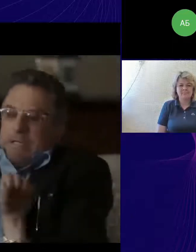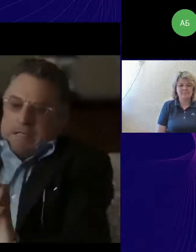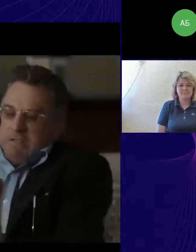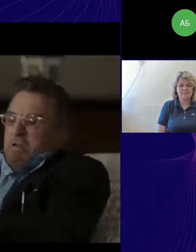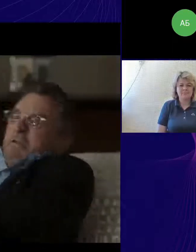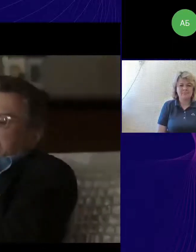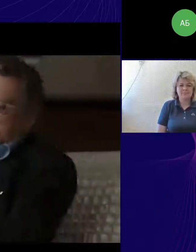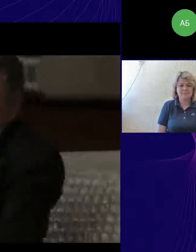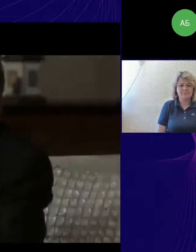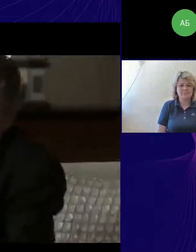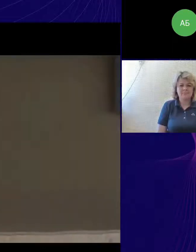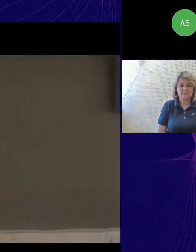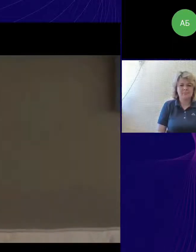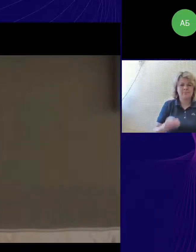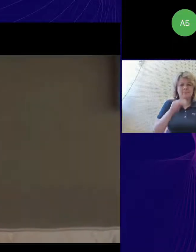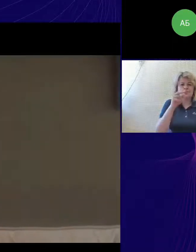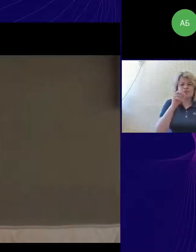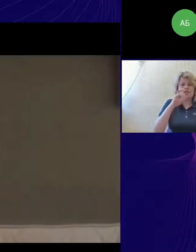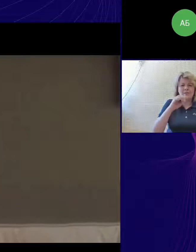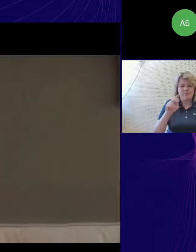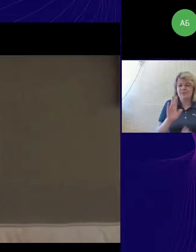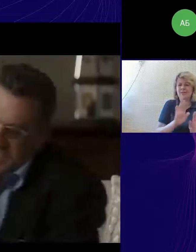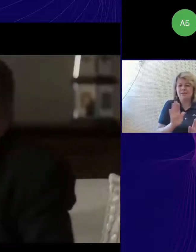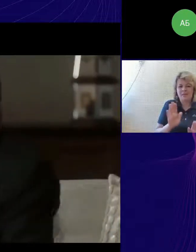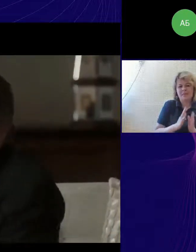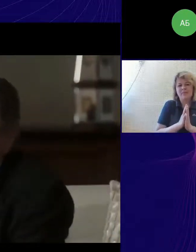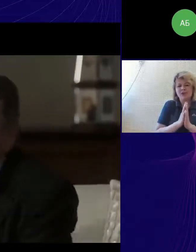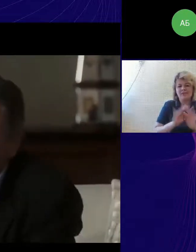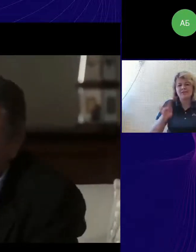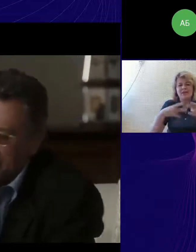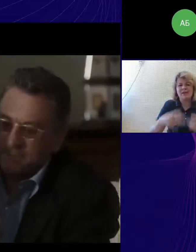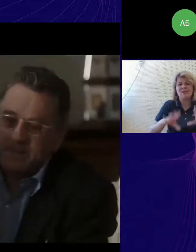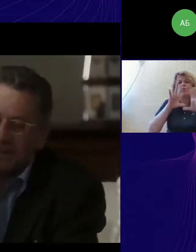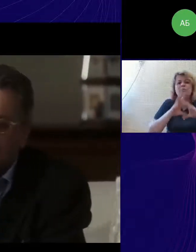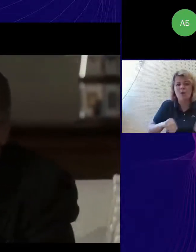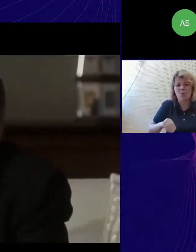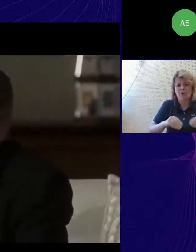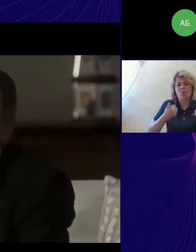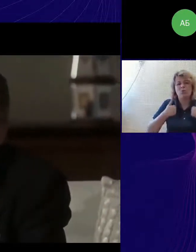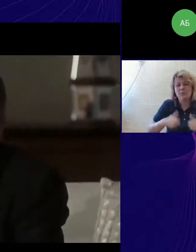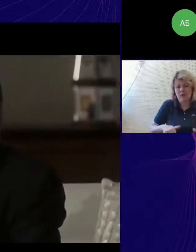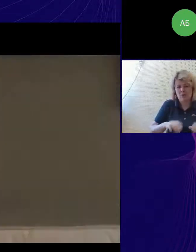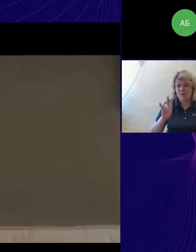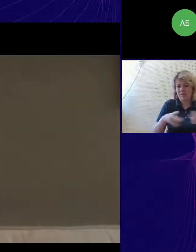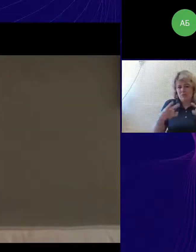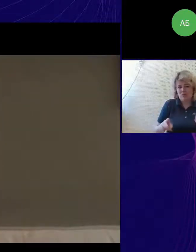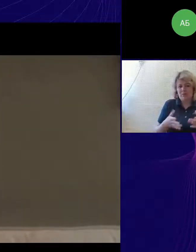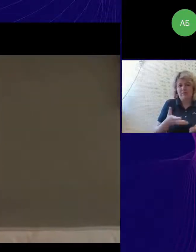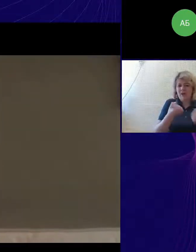Нет, пожалуйста, не надо, успокойся. Успокойся, не стоит. Так, возьми себя в руки. Возьми себя. Возьми себя в